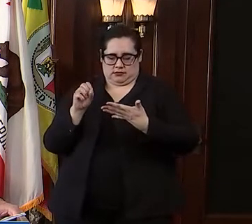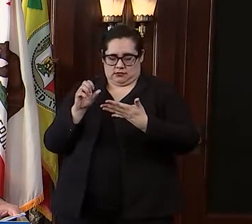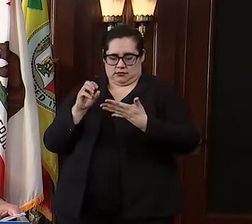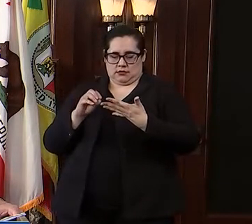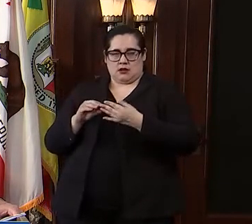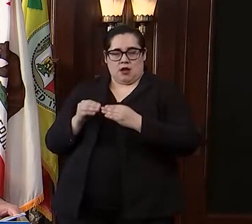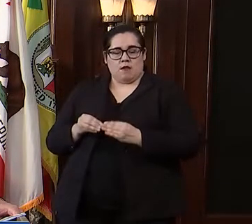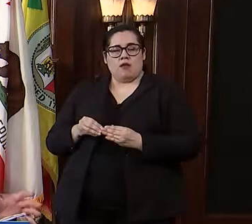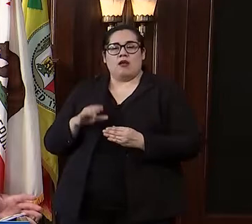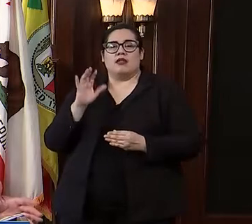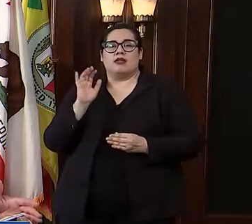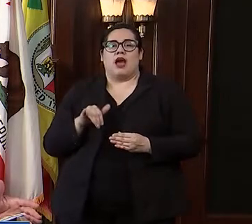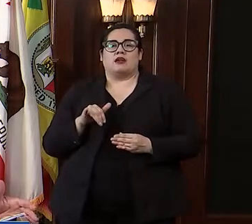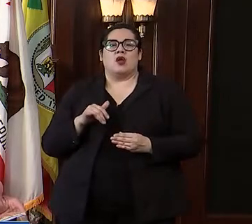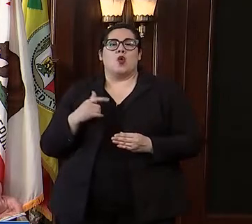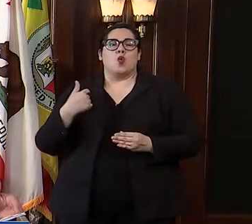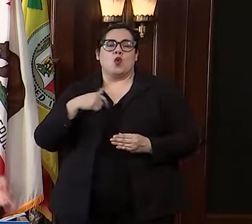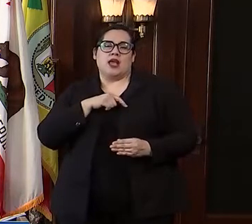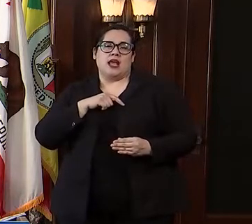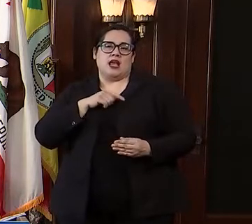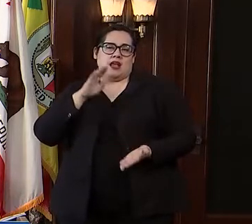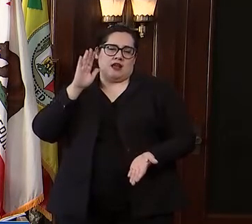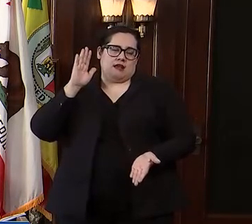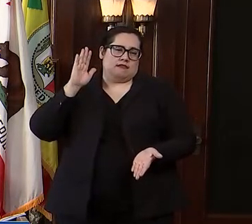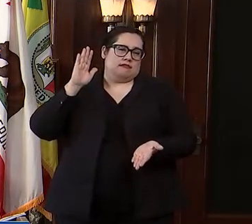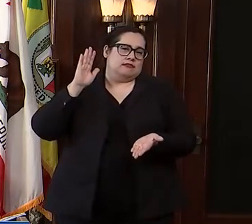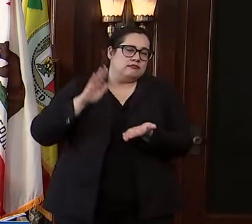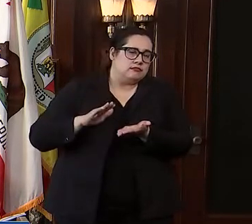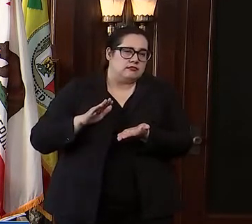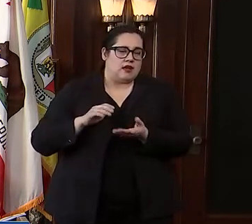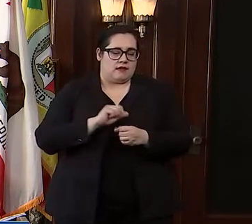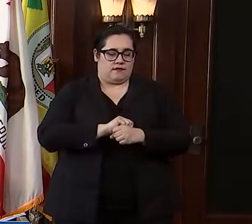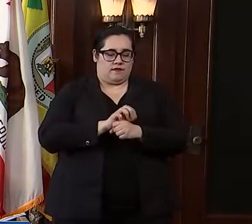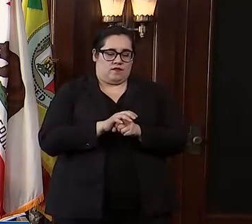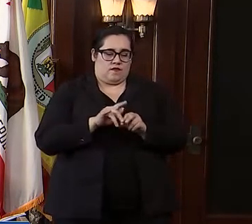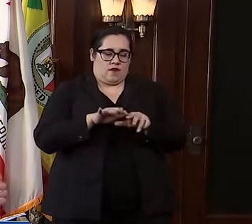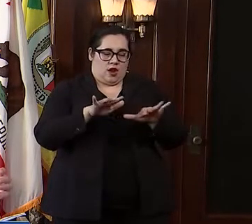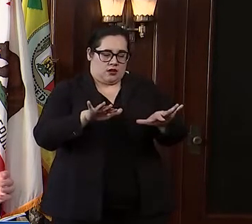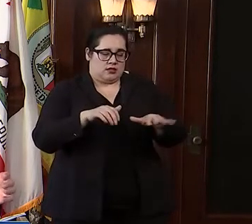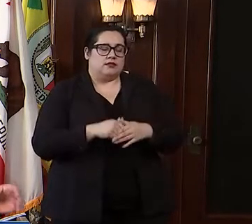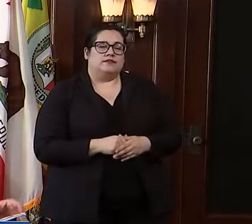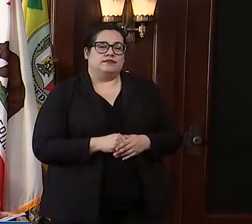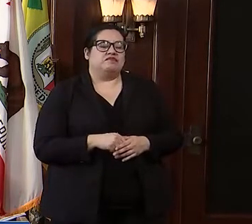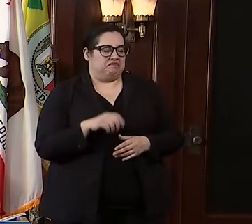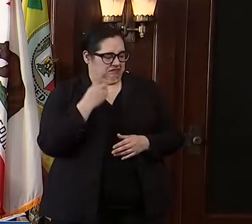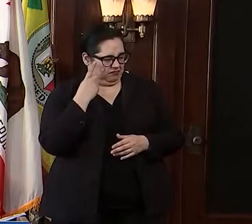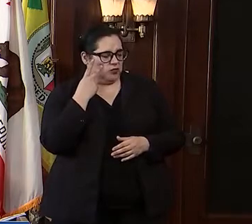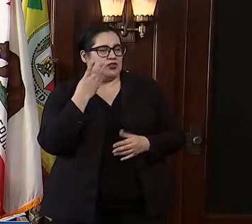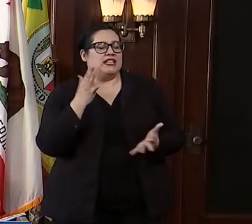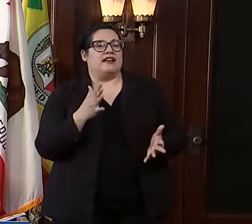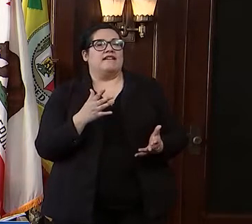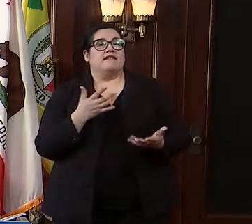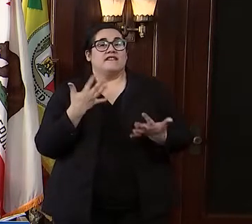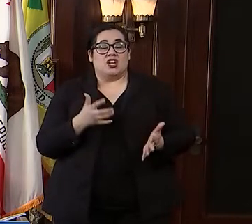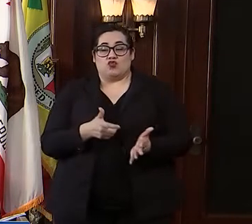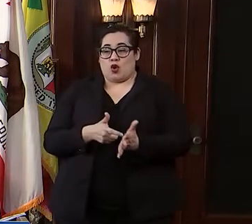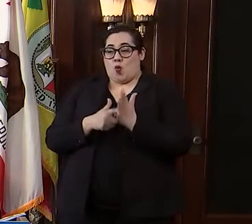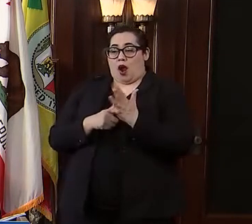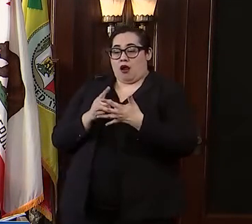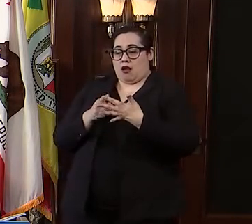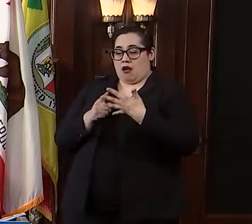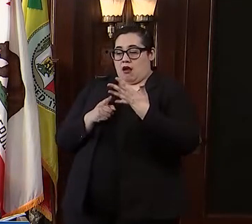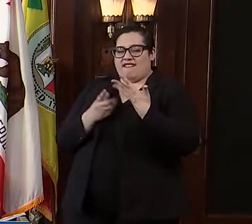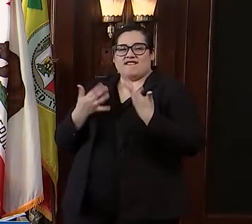que reducimos la propagación del virus y que logramos los criterios para abrir